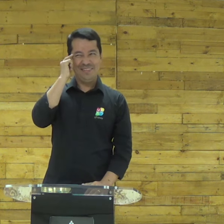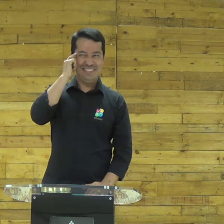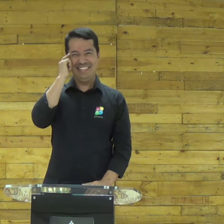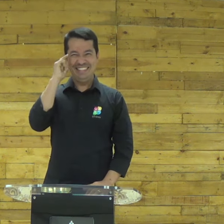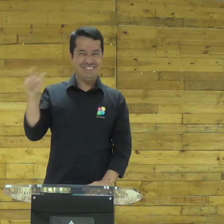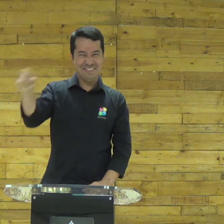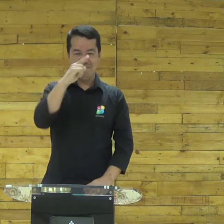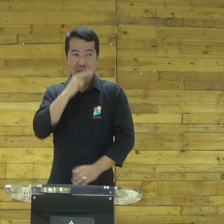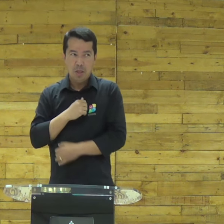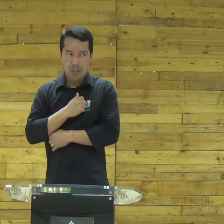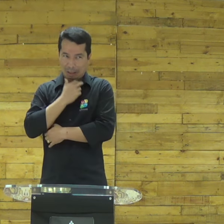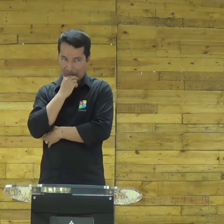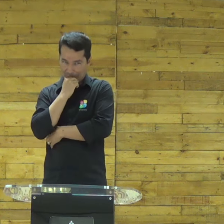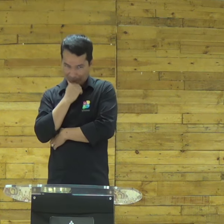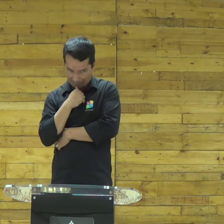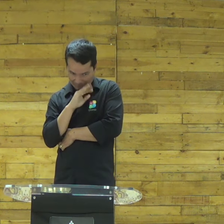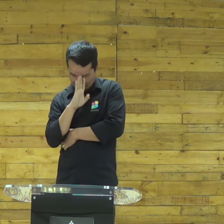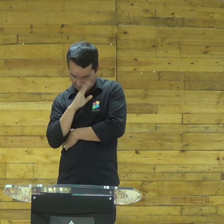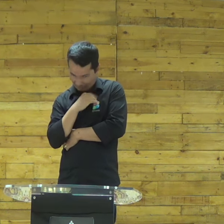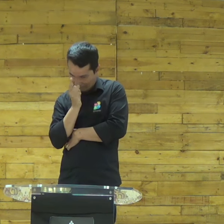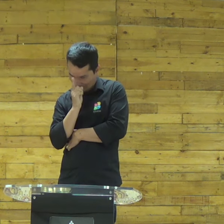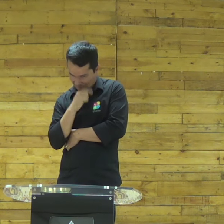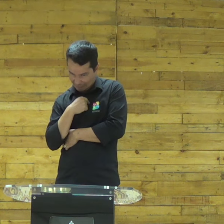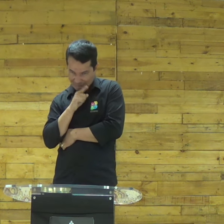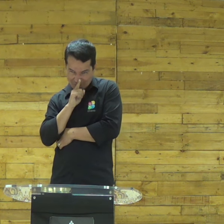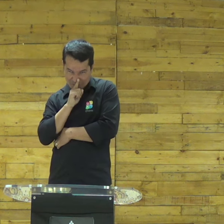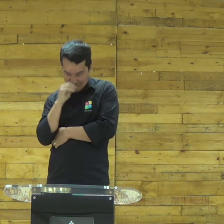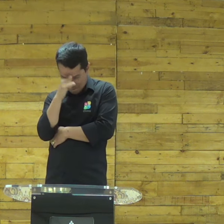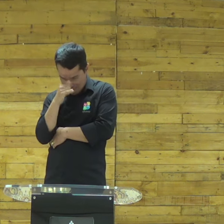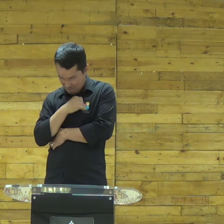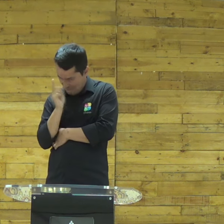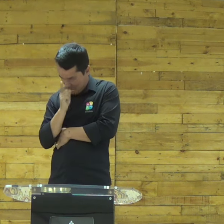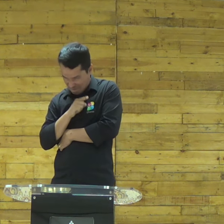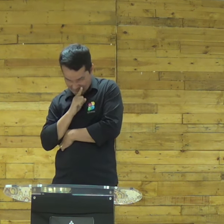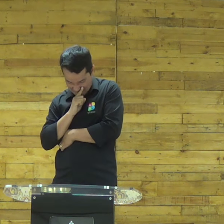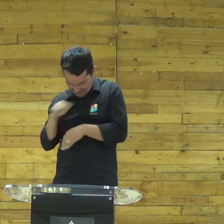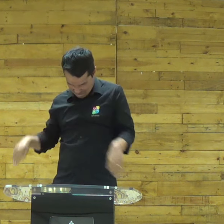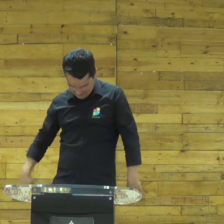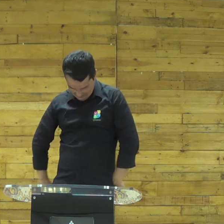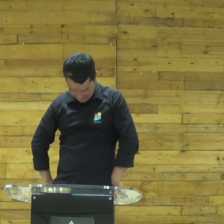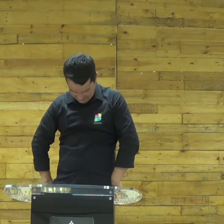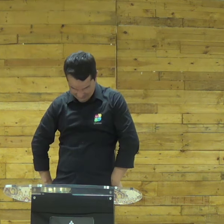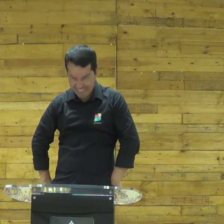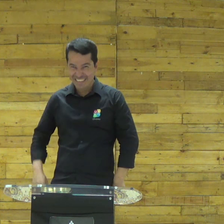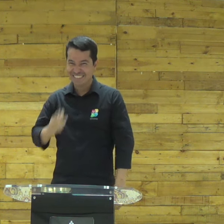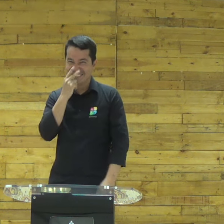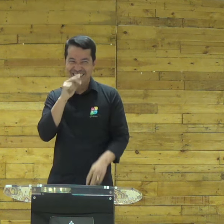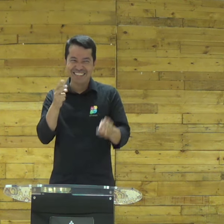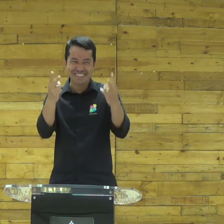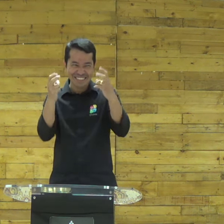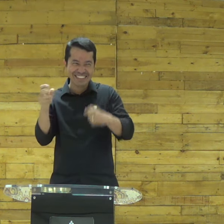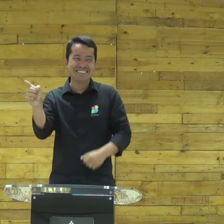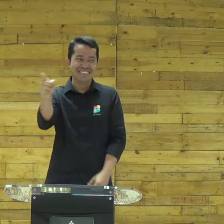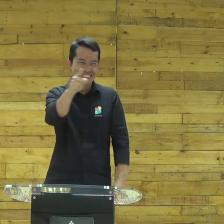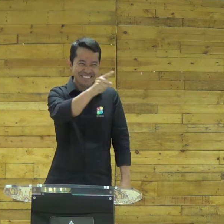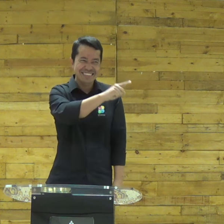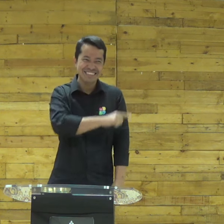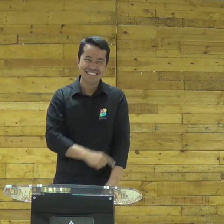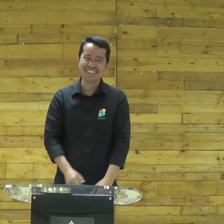mão acho que algumas pessoas parece ficaram meio em dúvida não sei não vou levantar a mão Não não vou falar bobagem Ah não eu percebi algumas